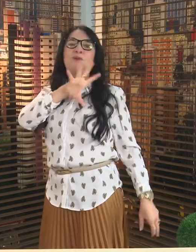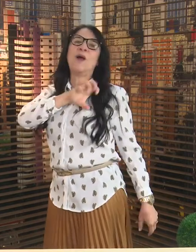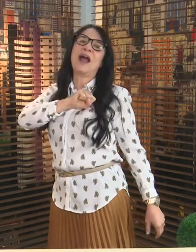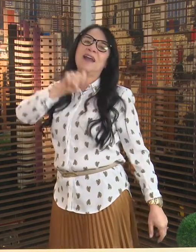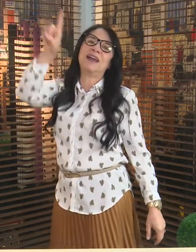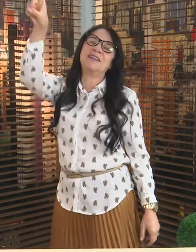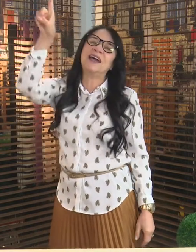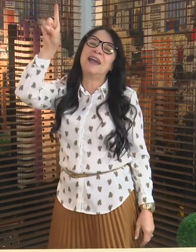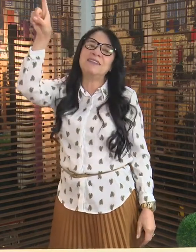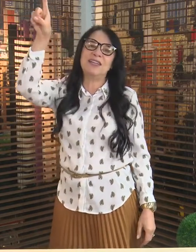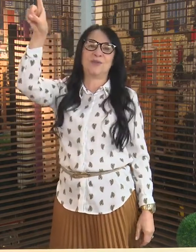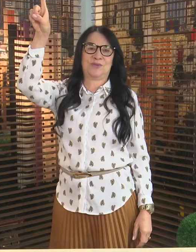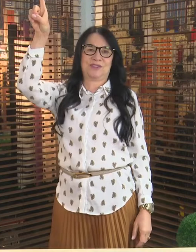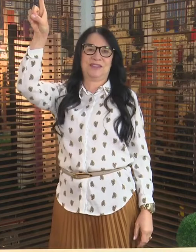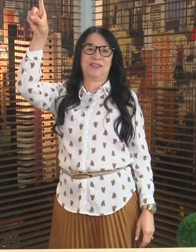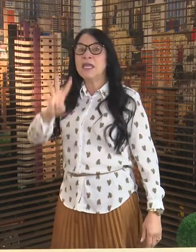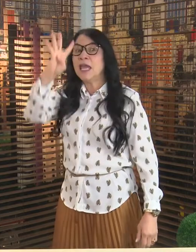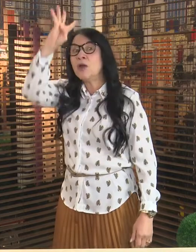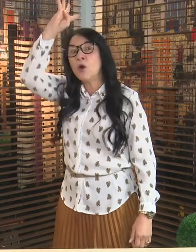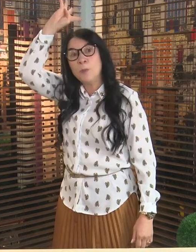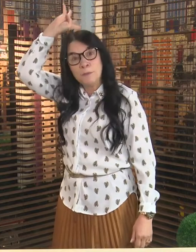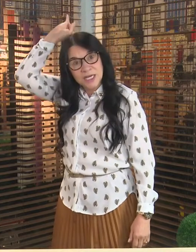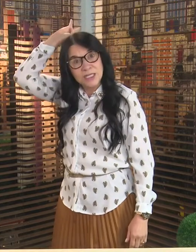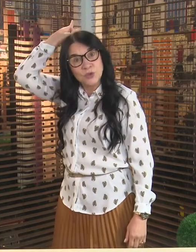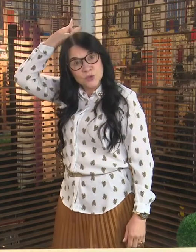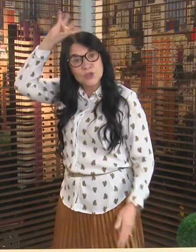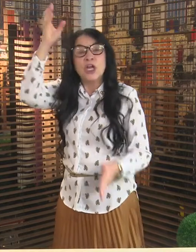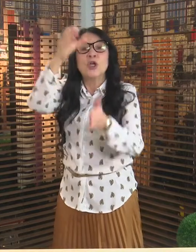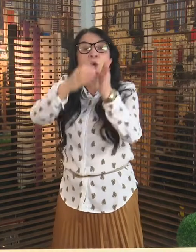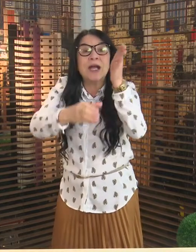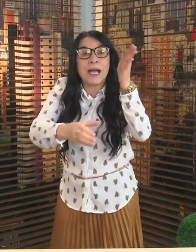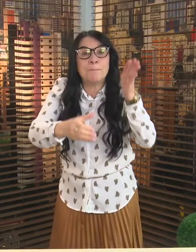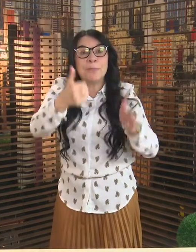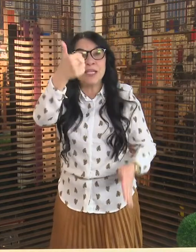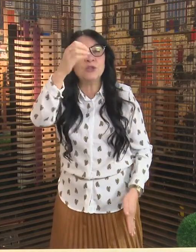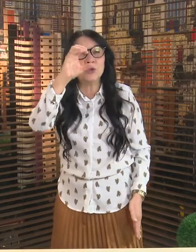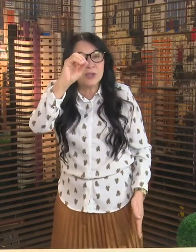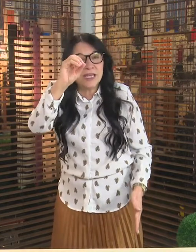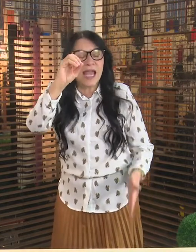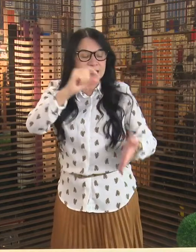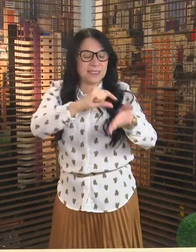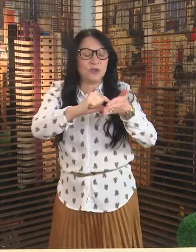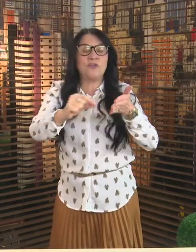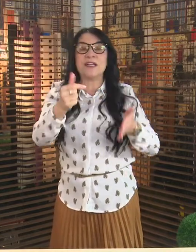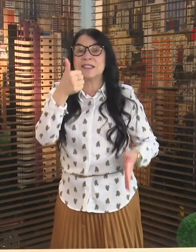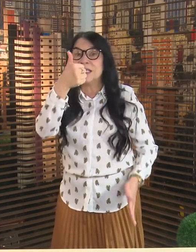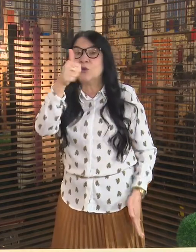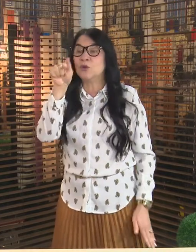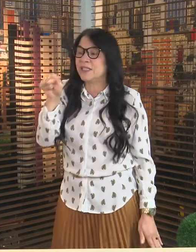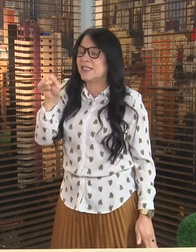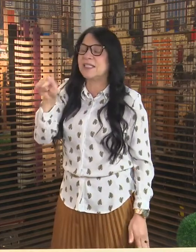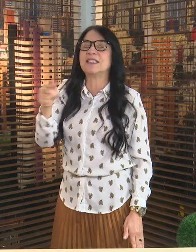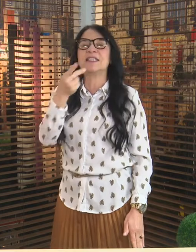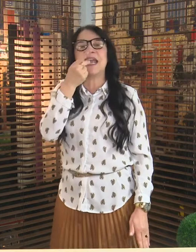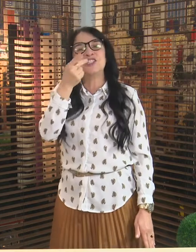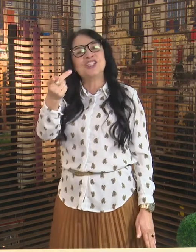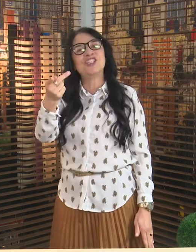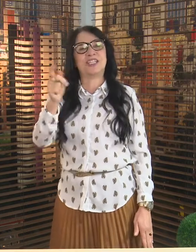impossível agradar a Deus. E em Romanos, no capítulo 10 e no versículo 17